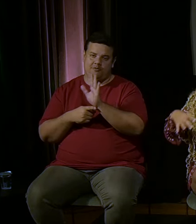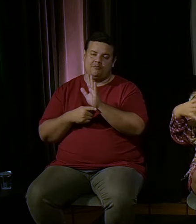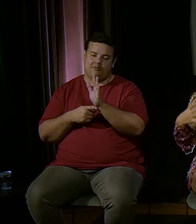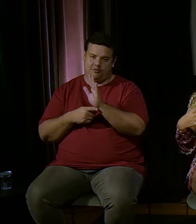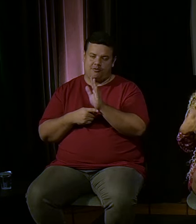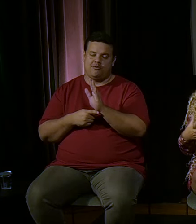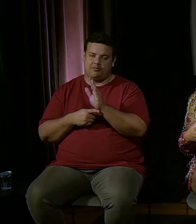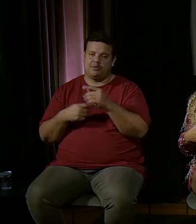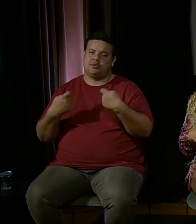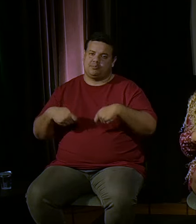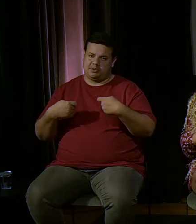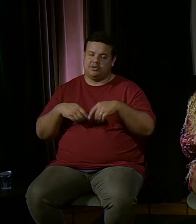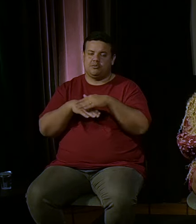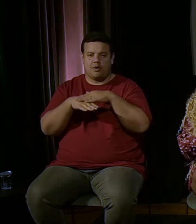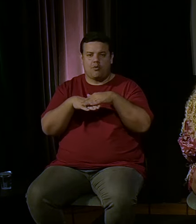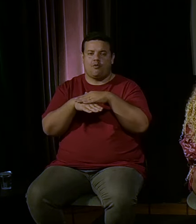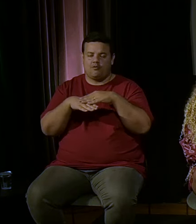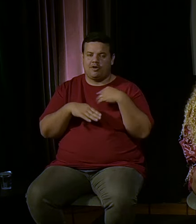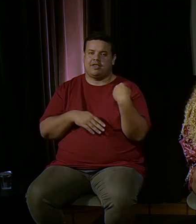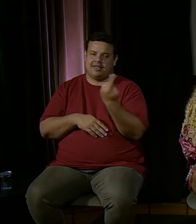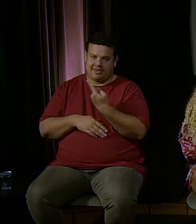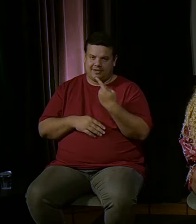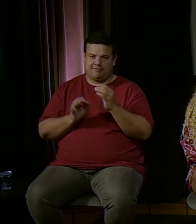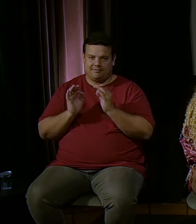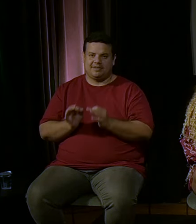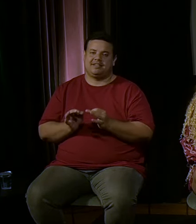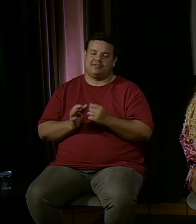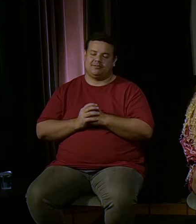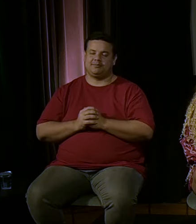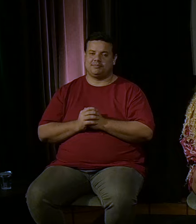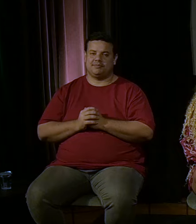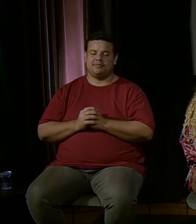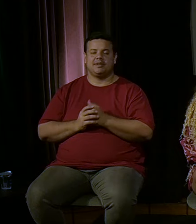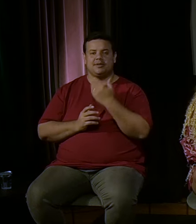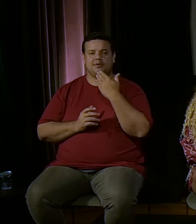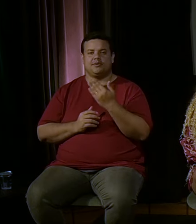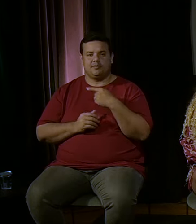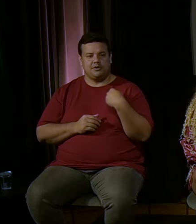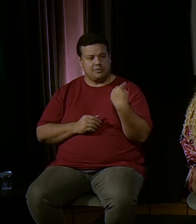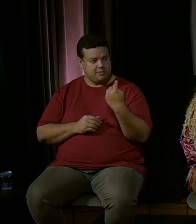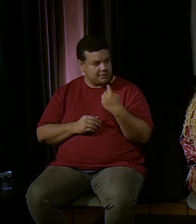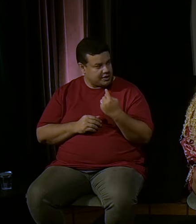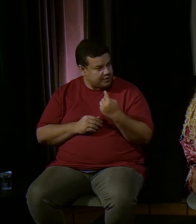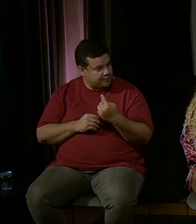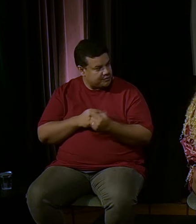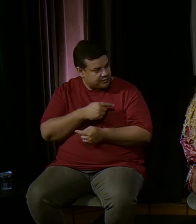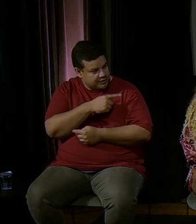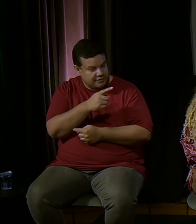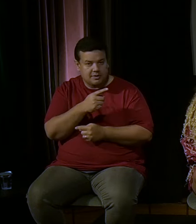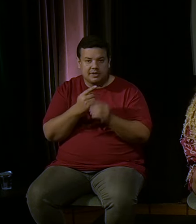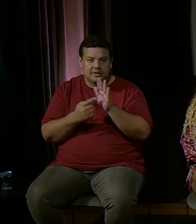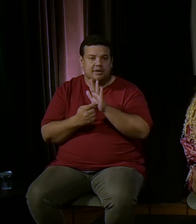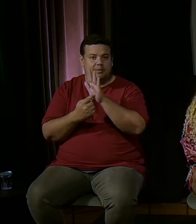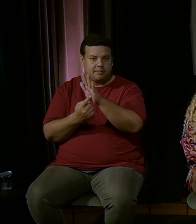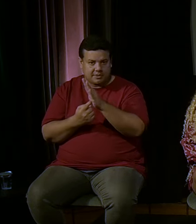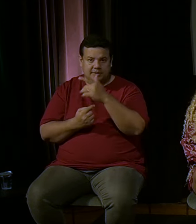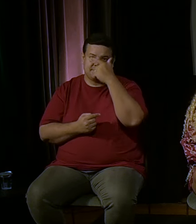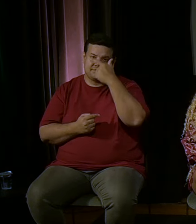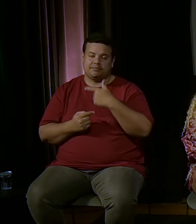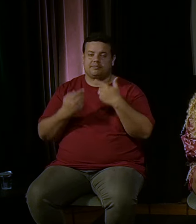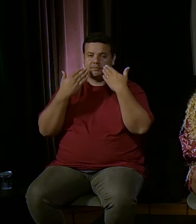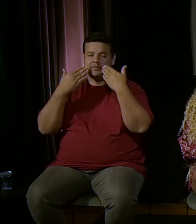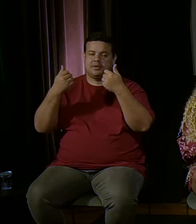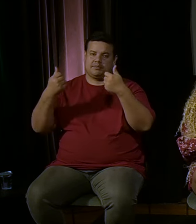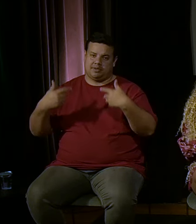mesmo uma conversa entre a gente, né? Então vou pedir para vocês fazerem a apresentação e a autodescrição de